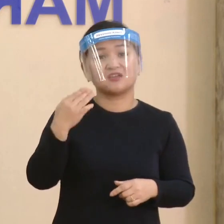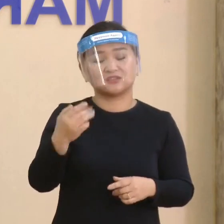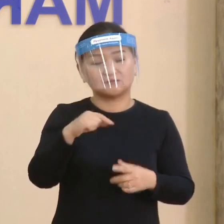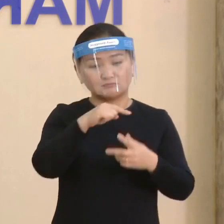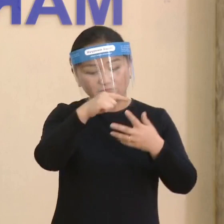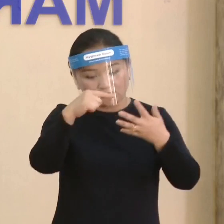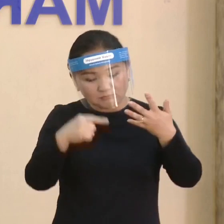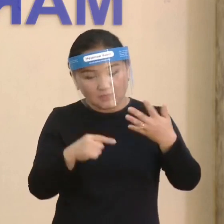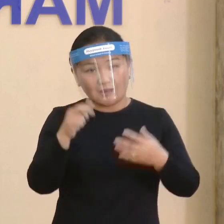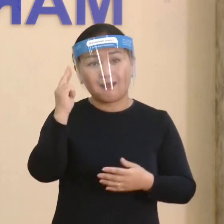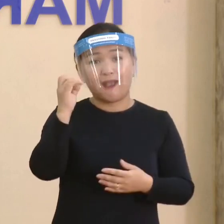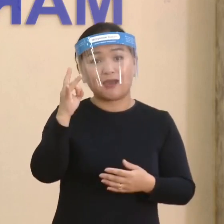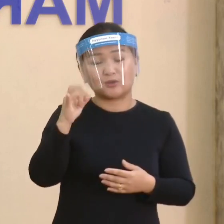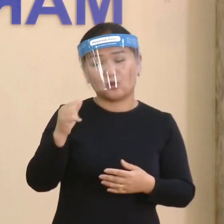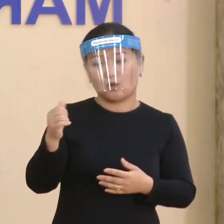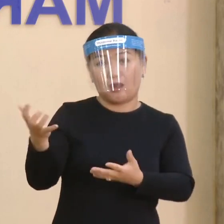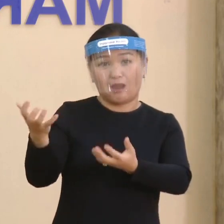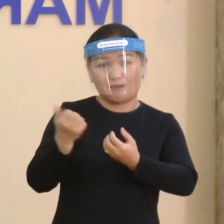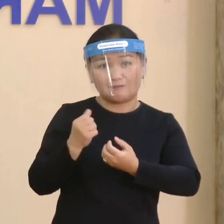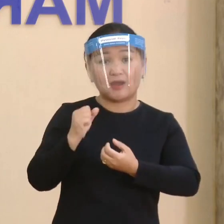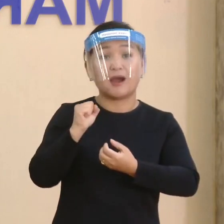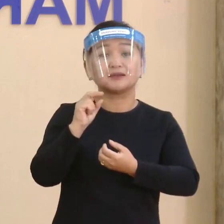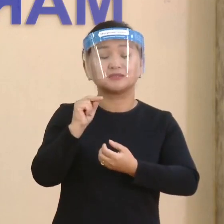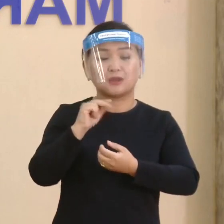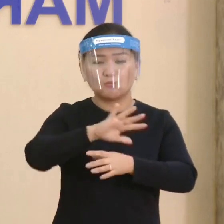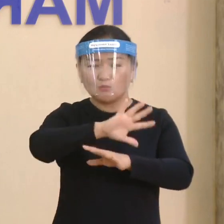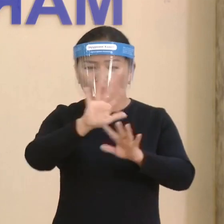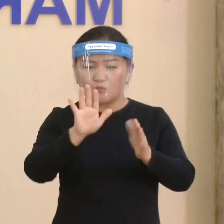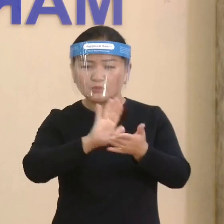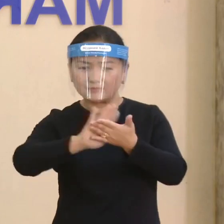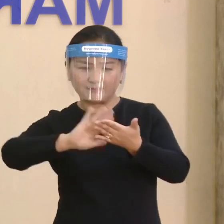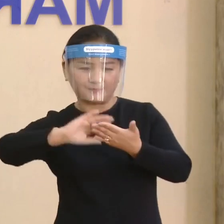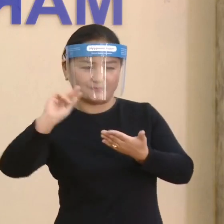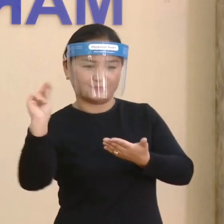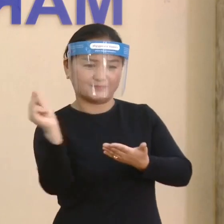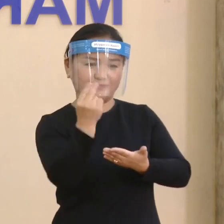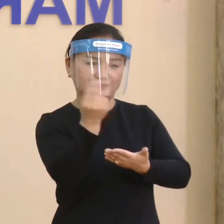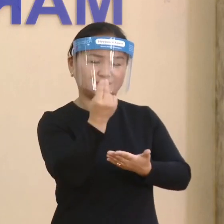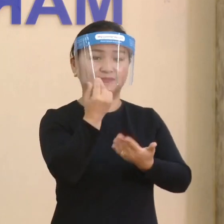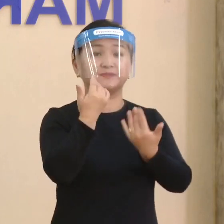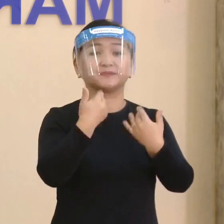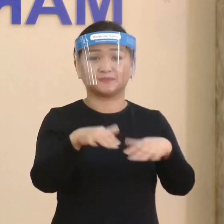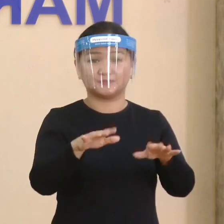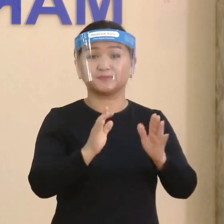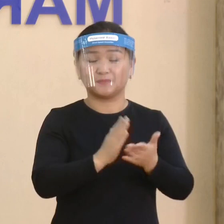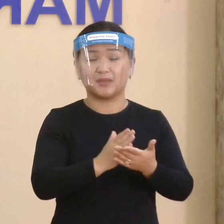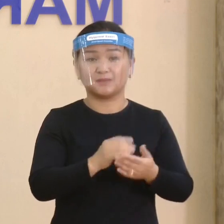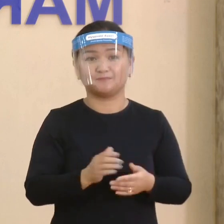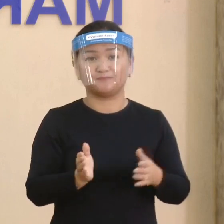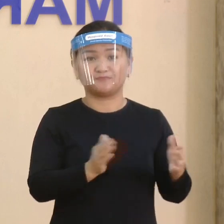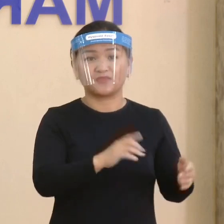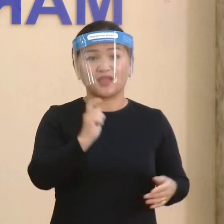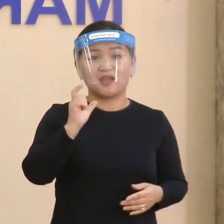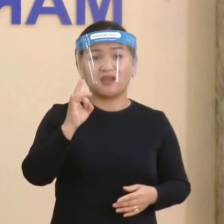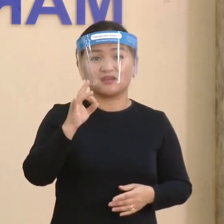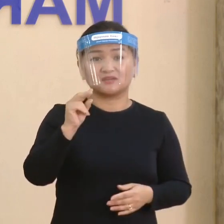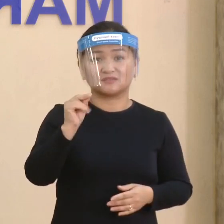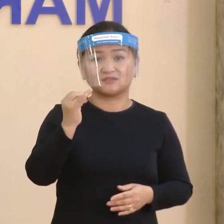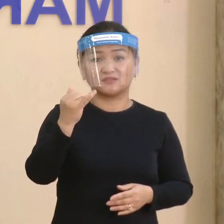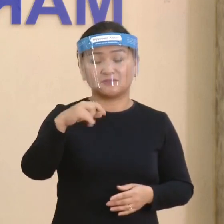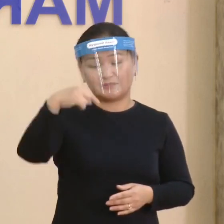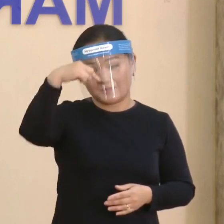энэ каргоор ирж байгаа ачаануудад халдвар эцсийн халдвар гутгэлүүдийг бол бүгдийг нь хийгээд ингээд явж байна. За эрчим